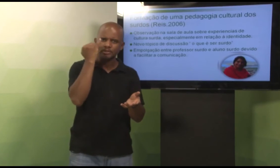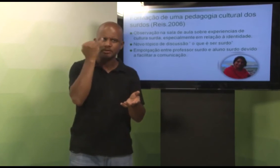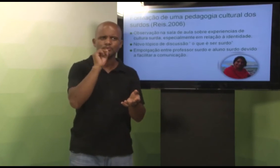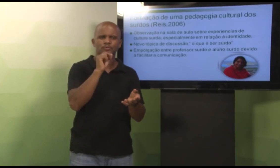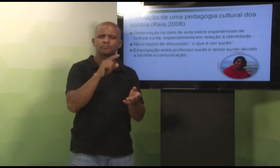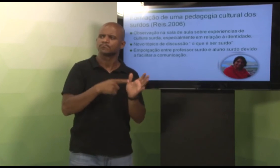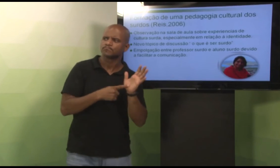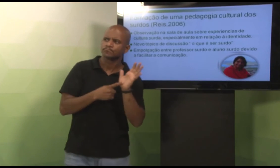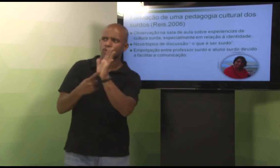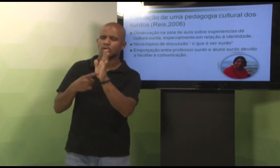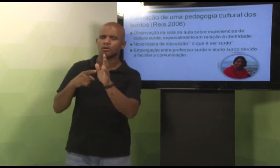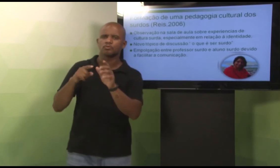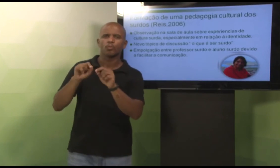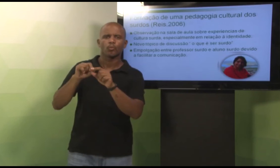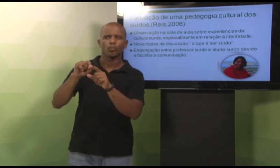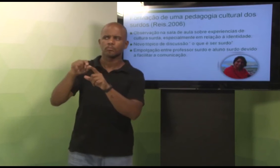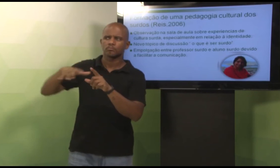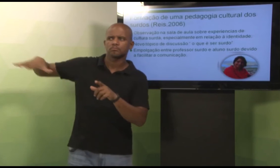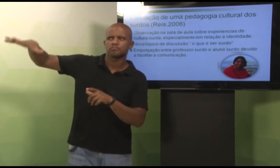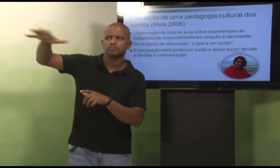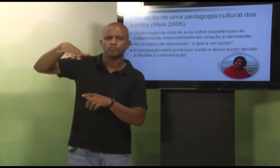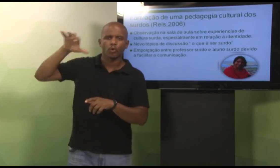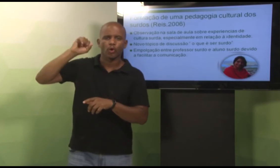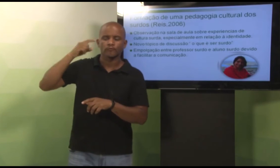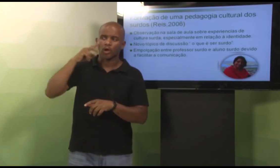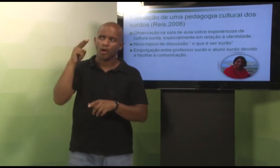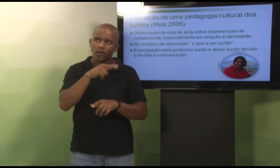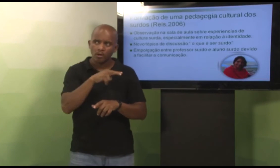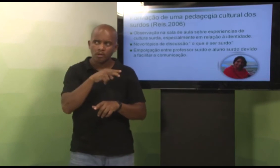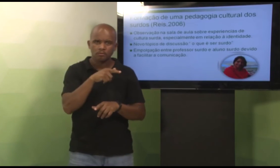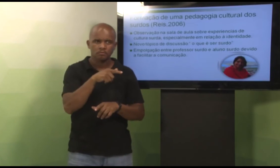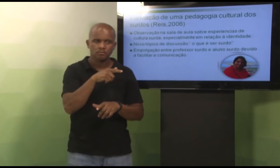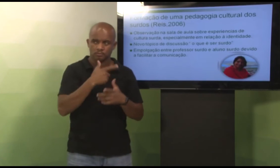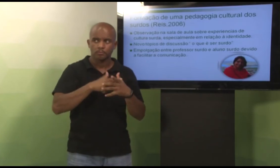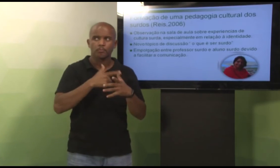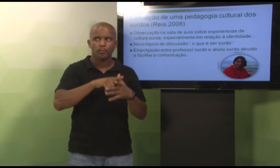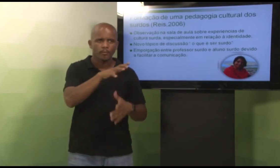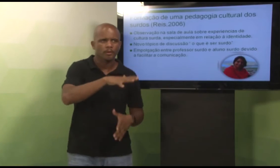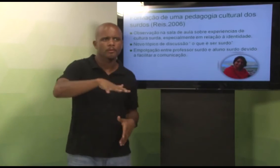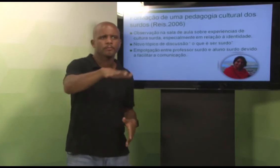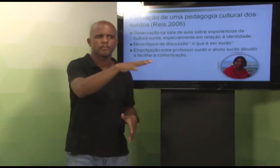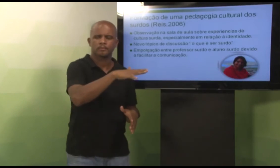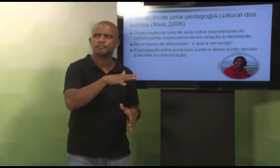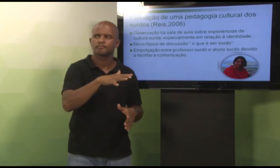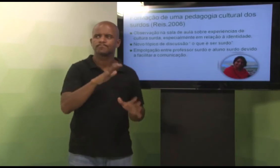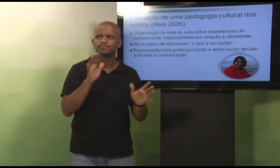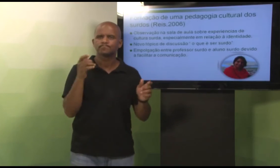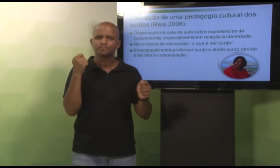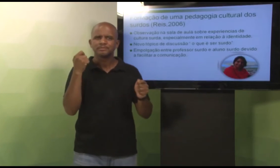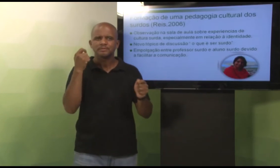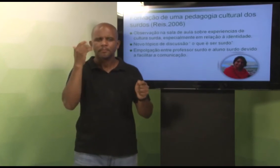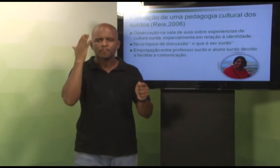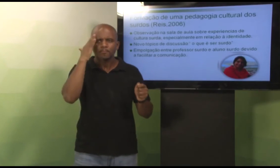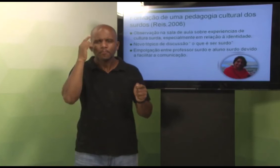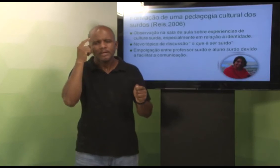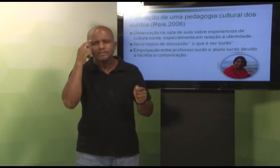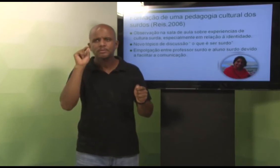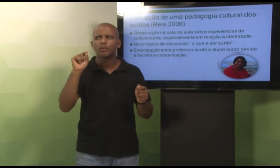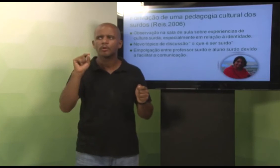que uma prática discursiva que deve ser registrada, isso é importante, para ser mostrado aos